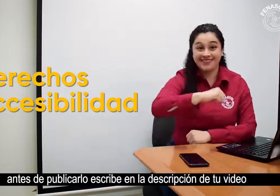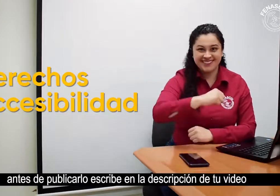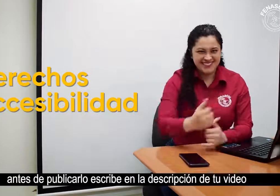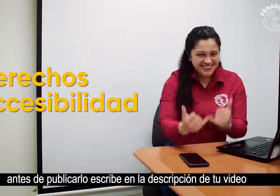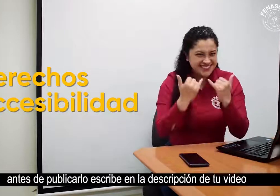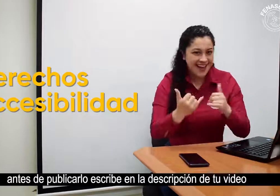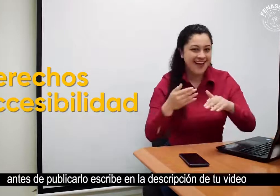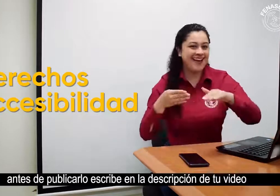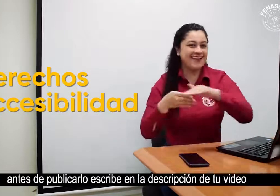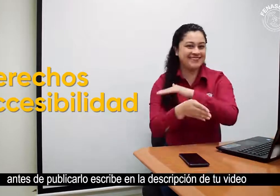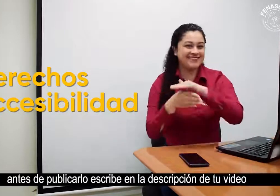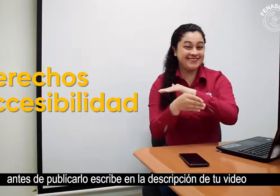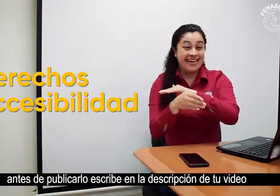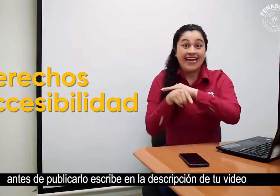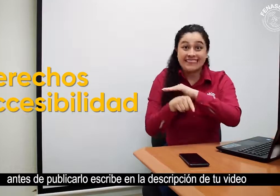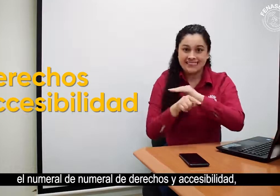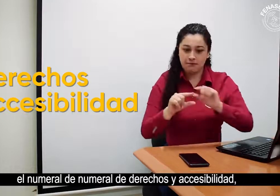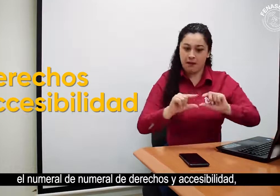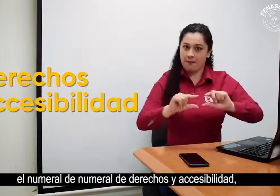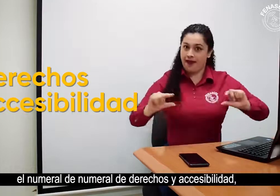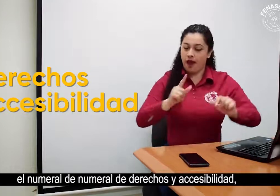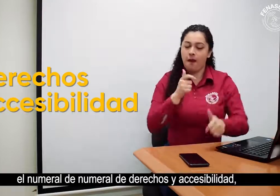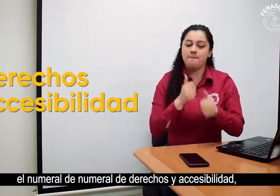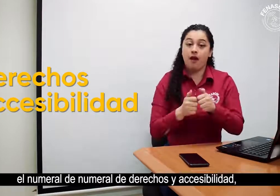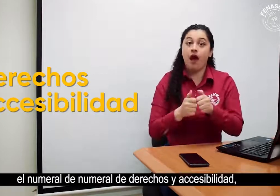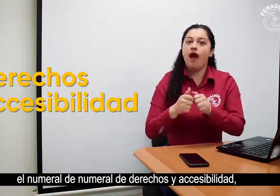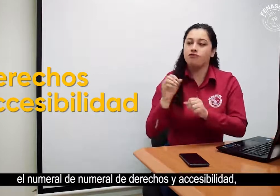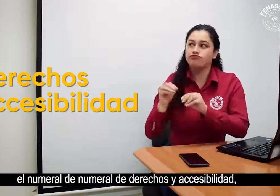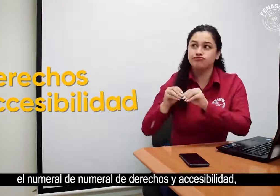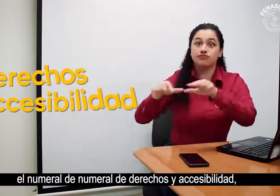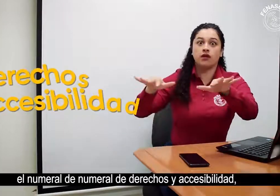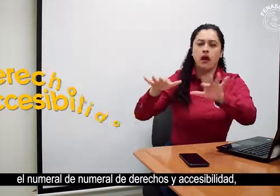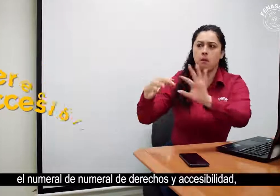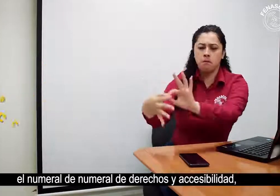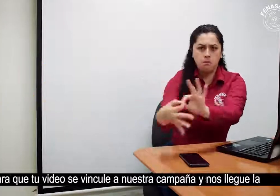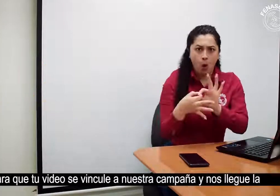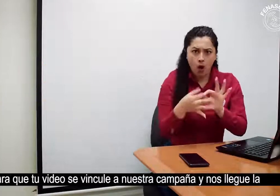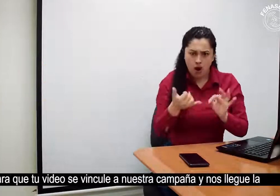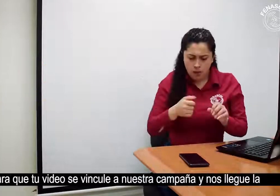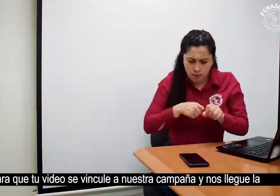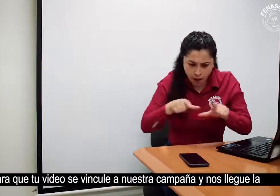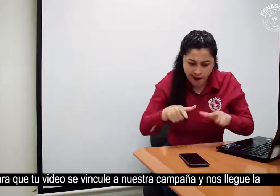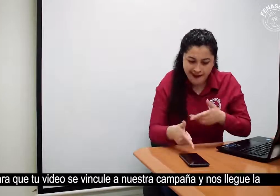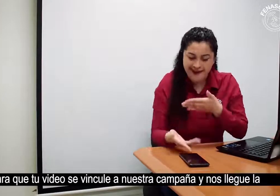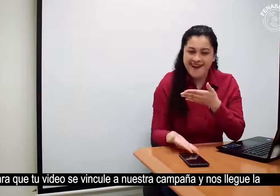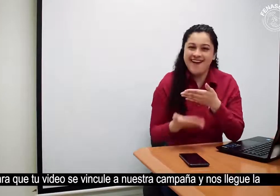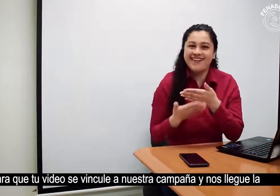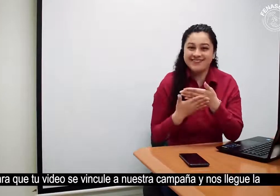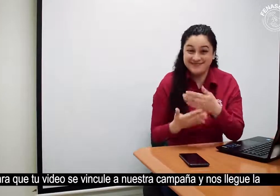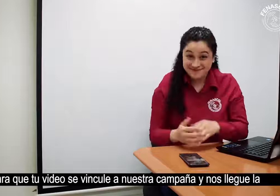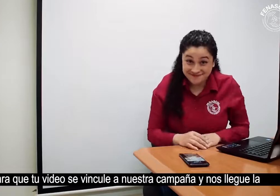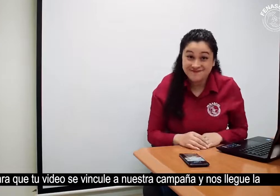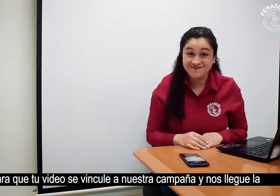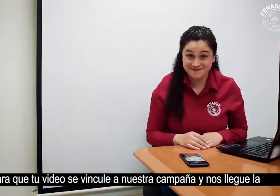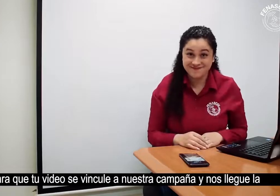escribe en la descripción de tu video el numeral de derechos y accesibilidad, para que tu video se vincule a nuestra campaña y no